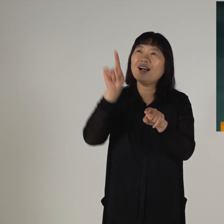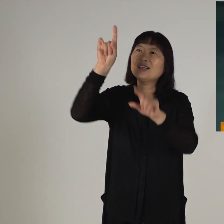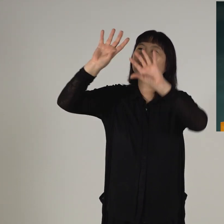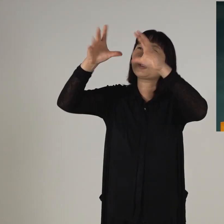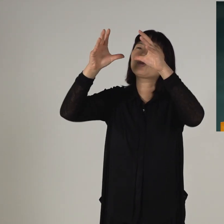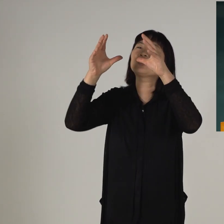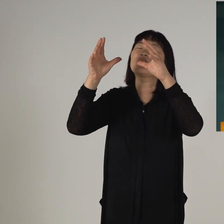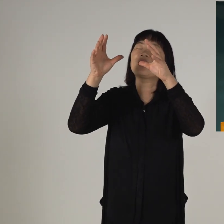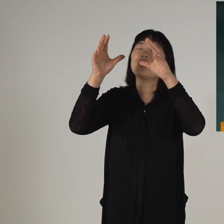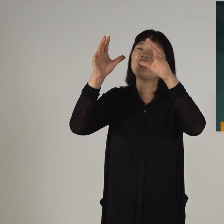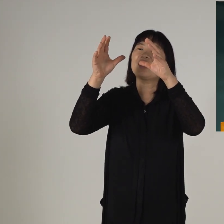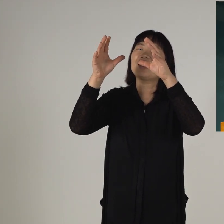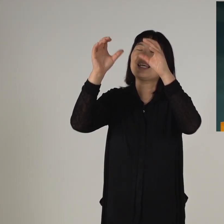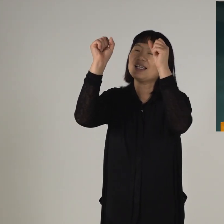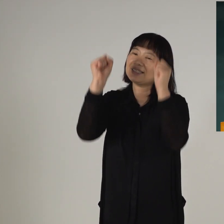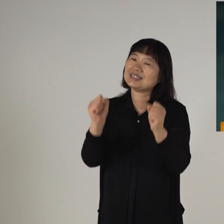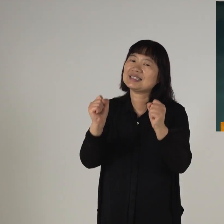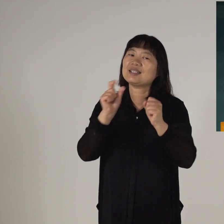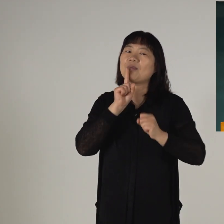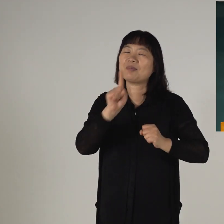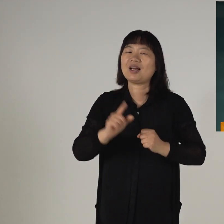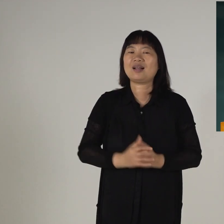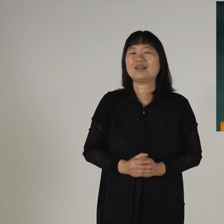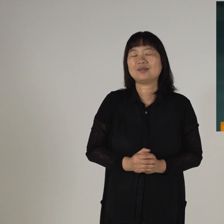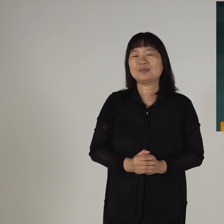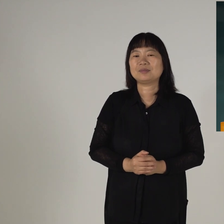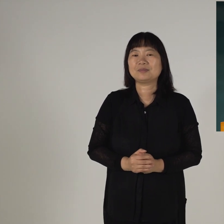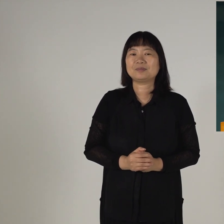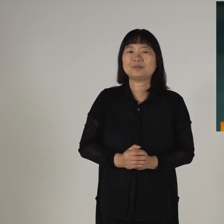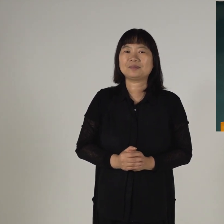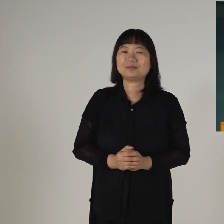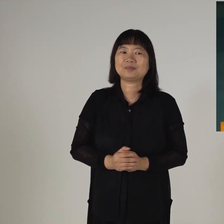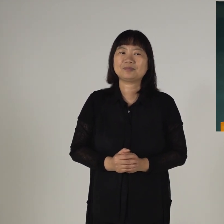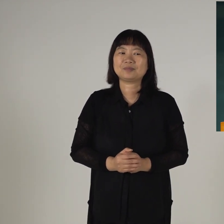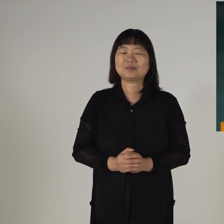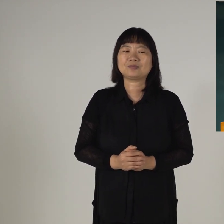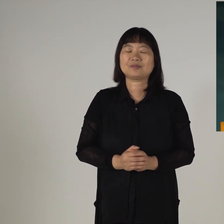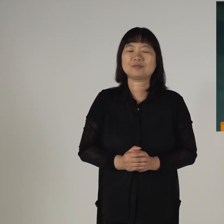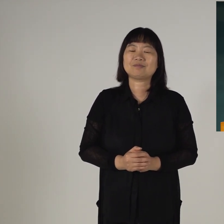낙원에 이르리라. 낙원에 이르리라.